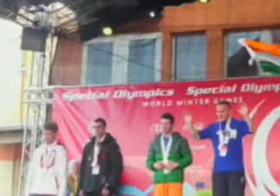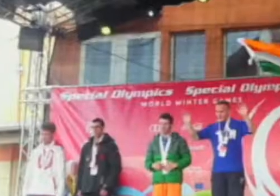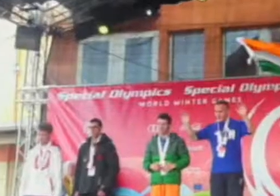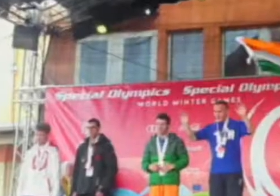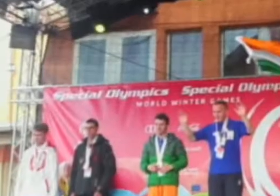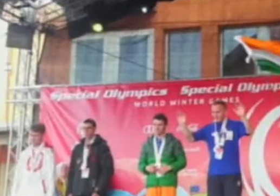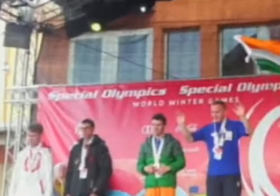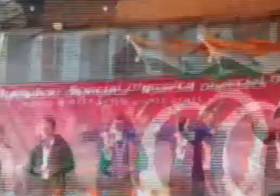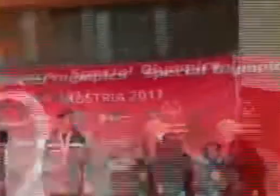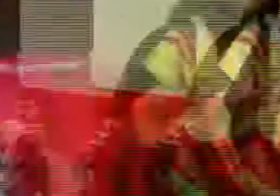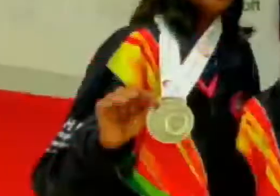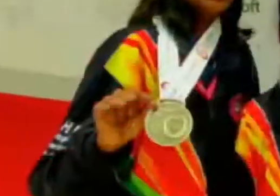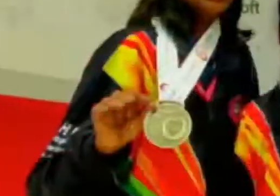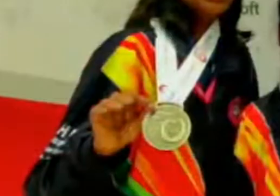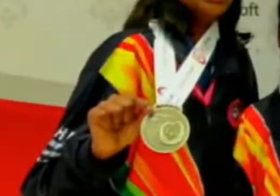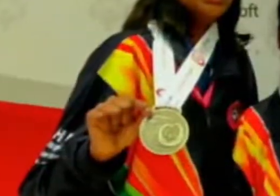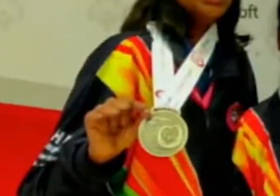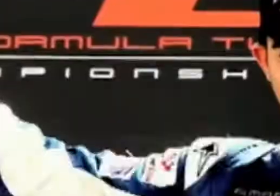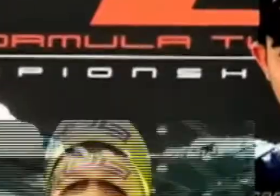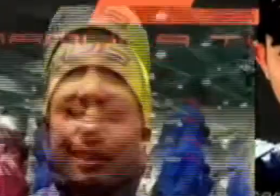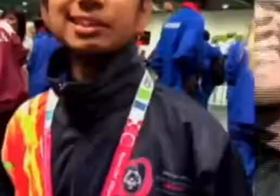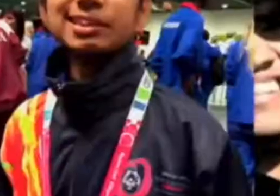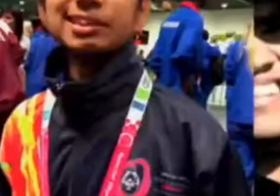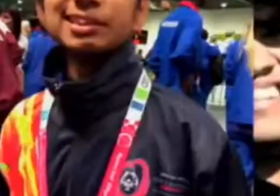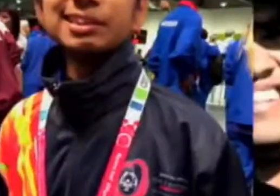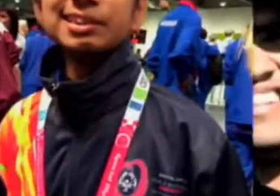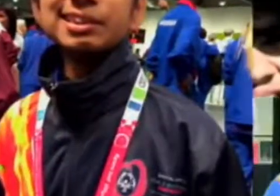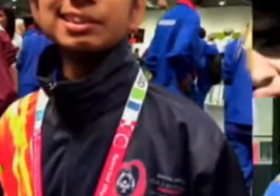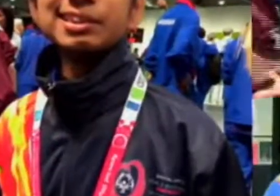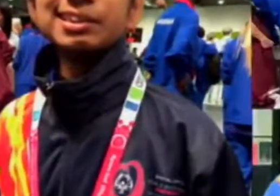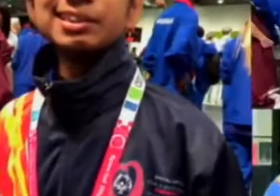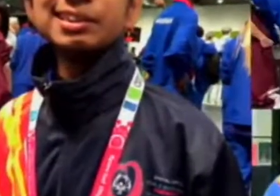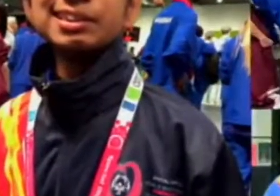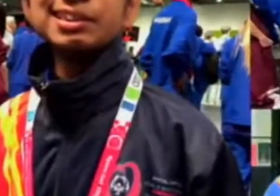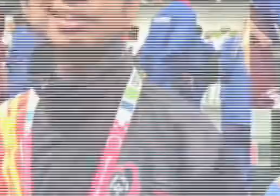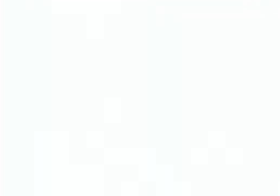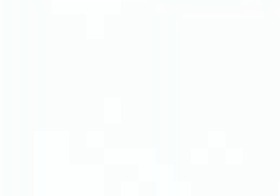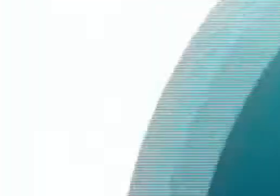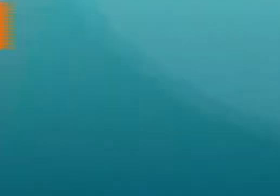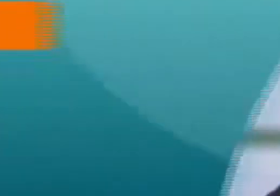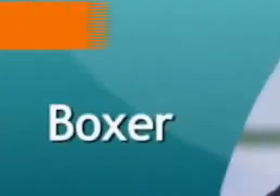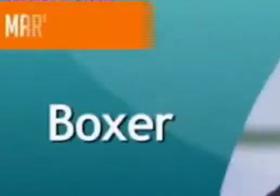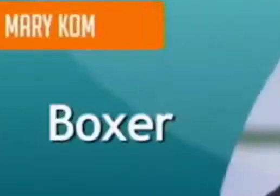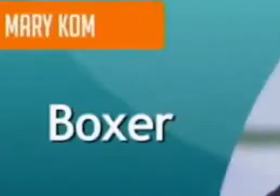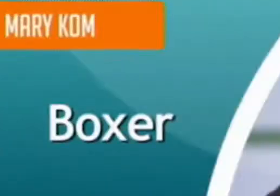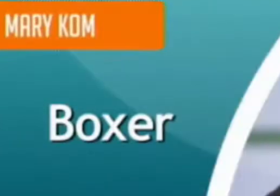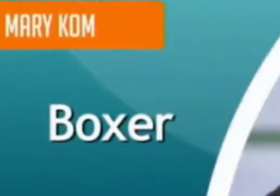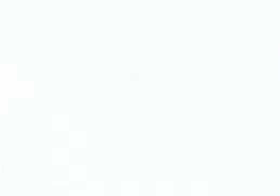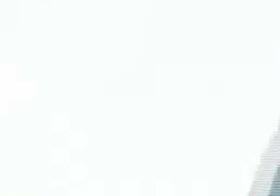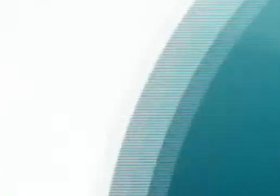रास्ता स्वयं चुने। कोई मन चाहा केंद्र